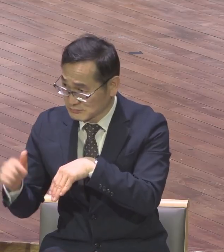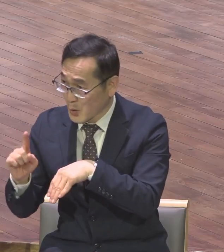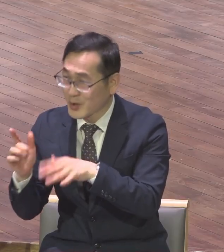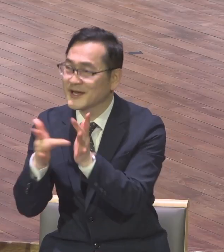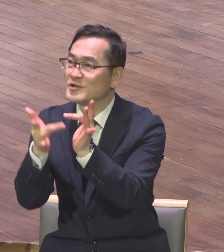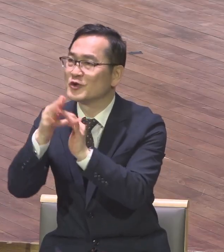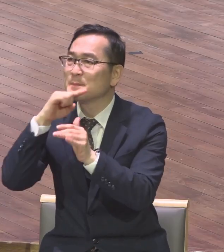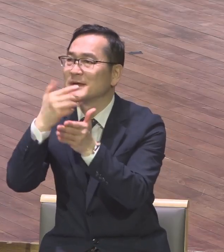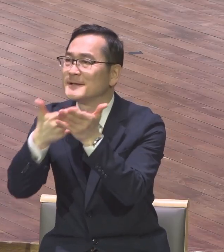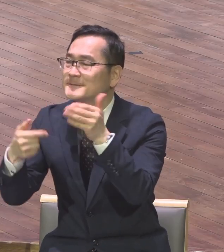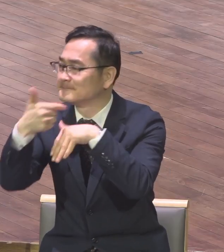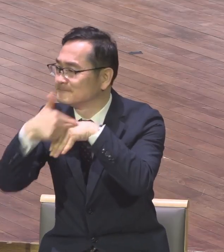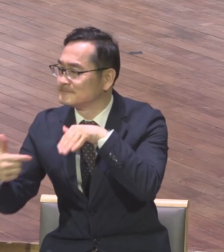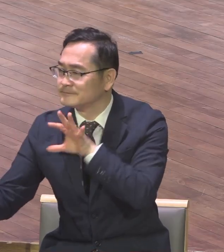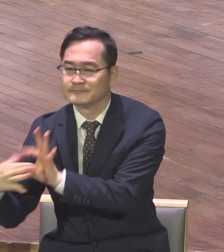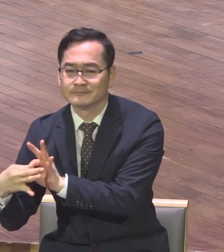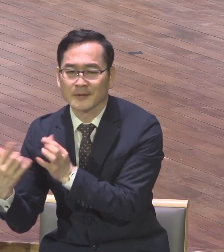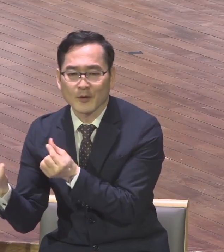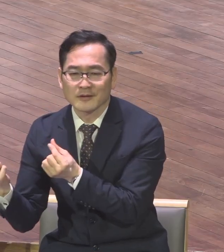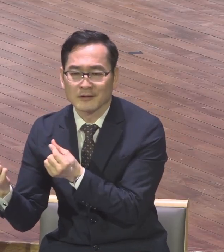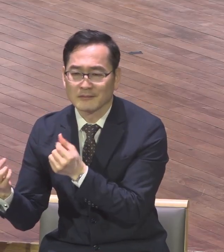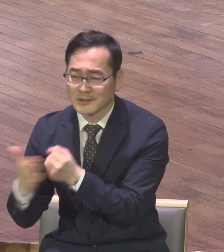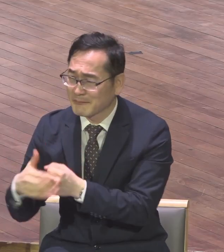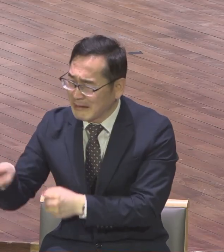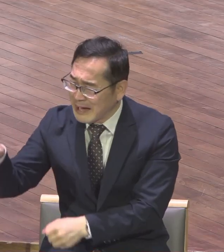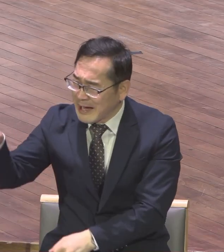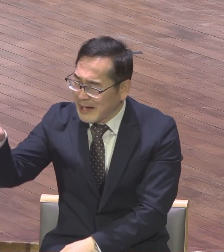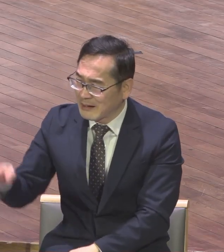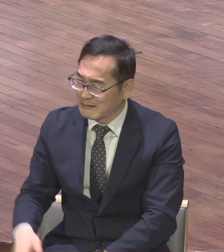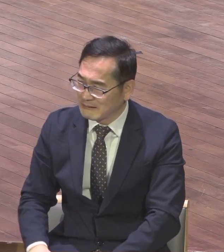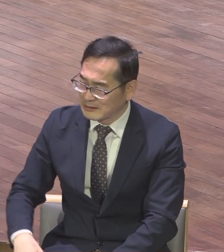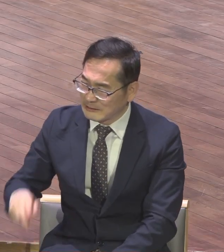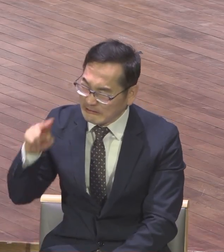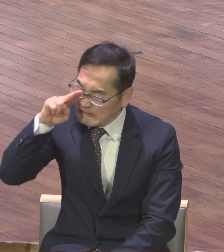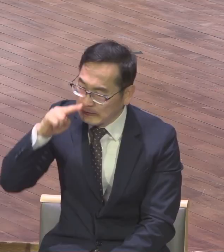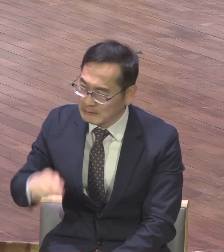피부치를 정죄합니까? 비판하고 판단합니까?